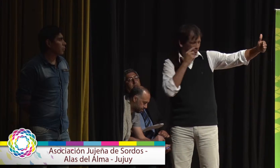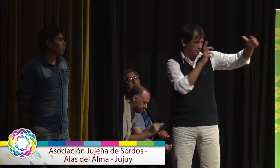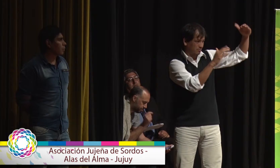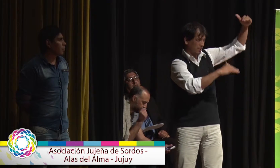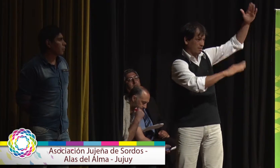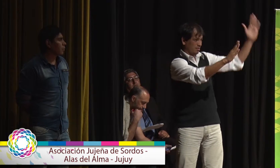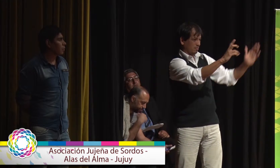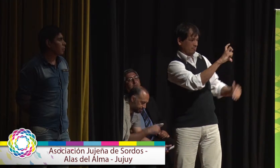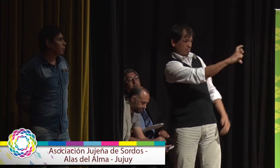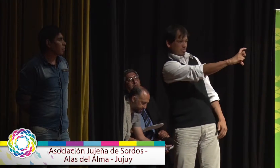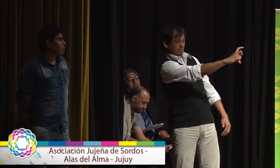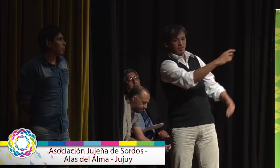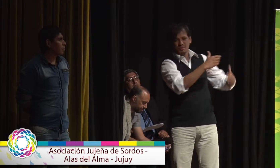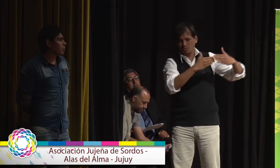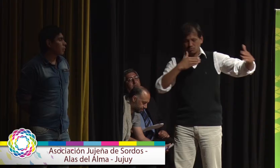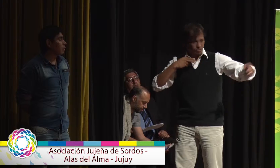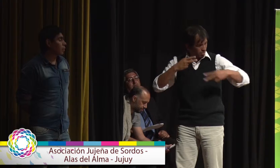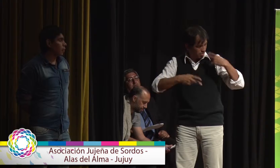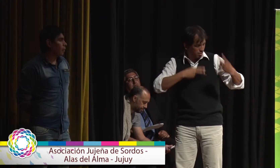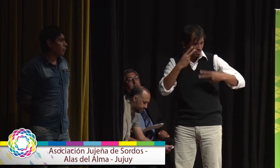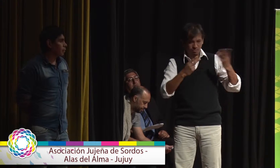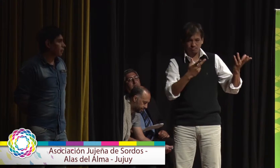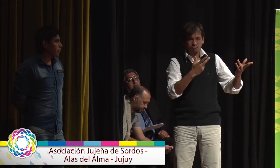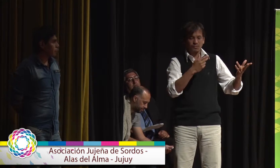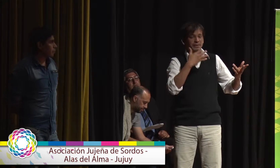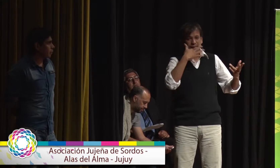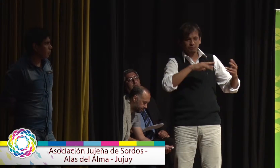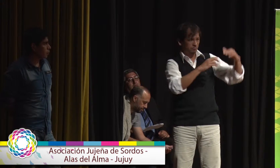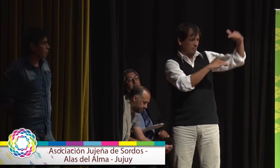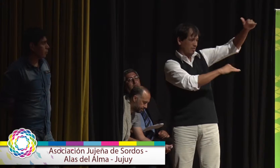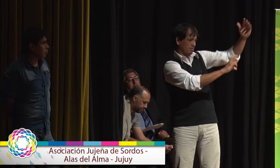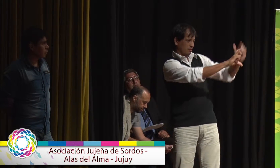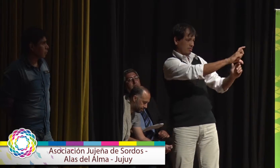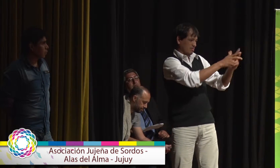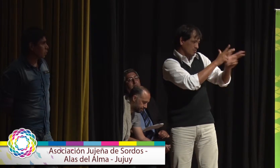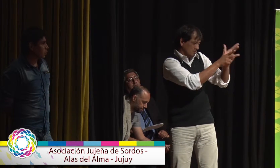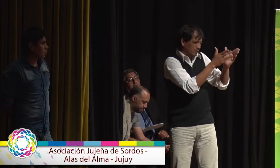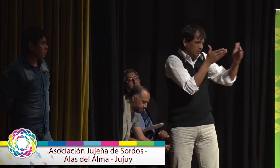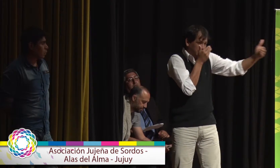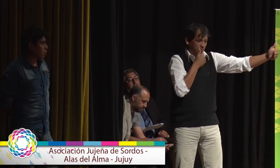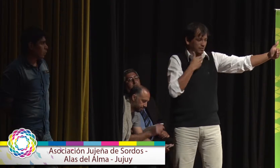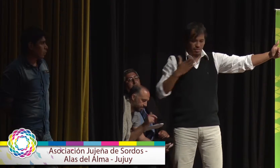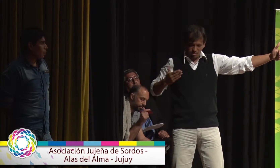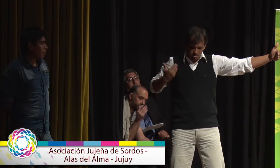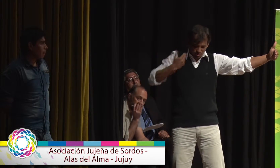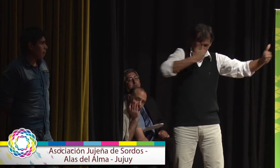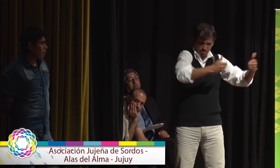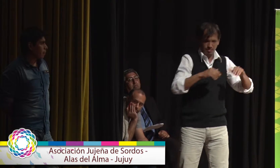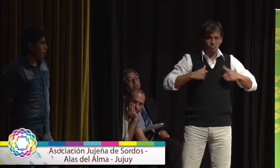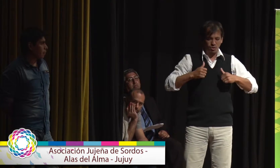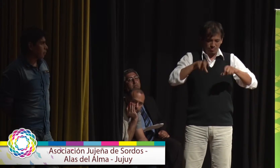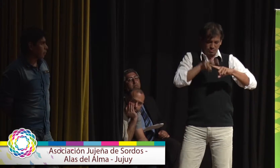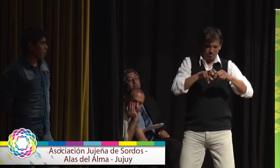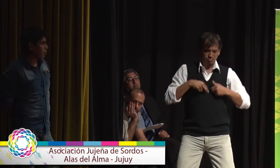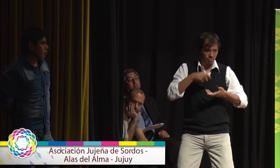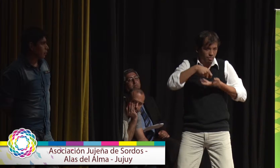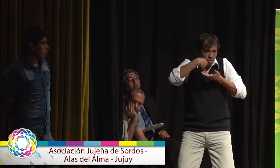sí, que también a la distancia, cuando nosotros vemos televisión y estamos distante a nuestro televisor porque estamos, supónganse,